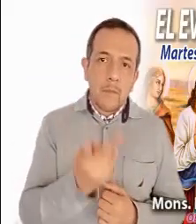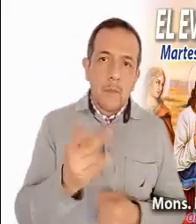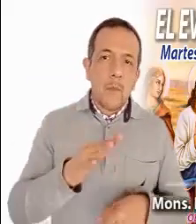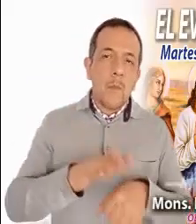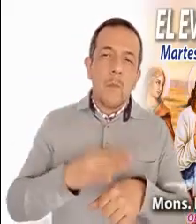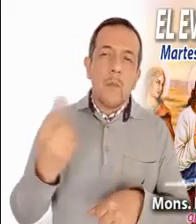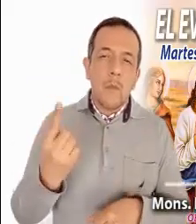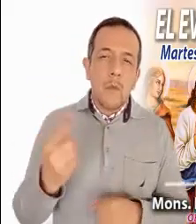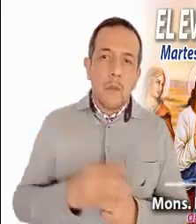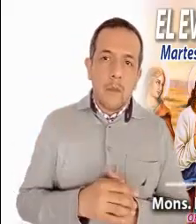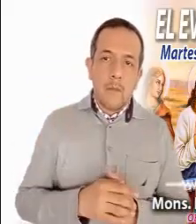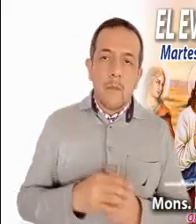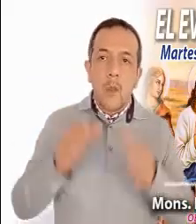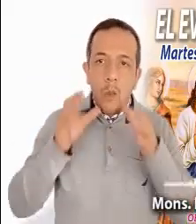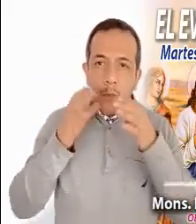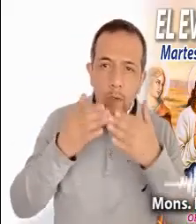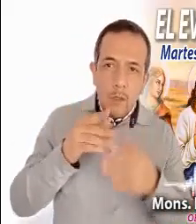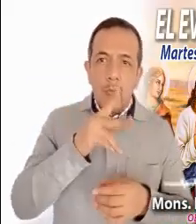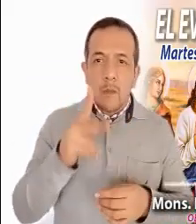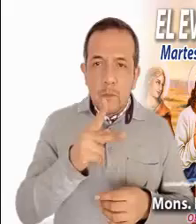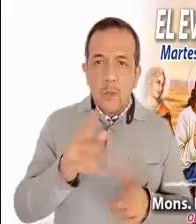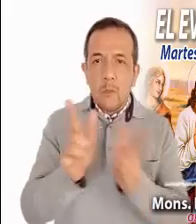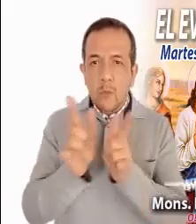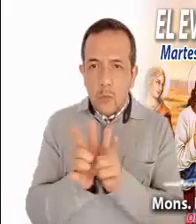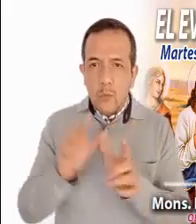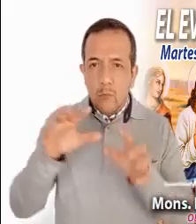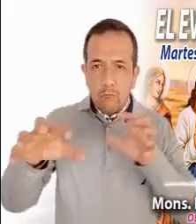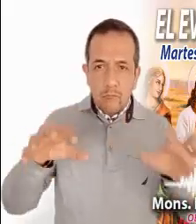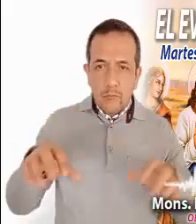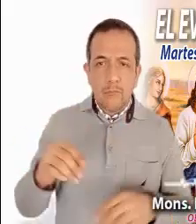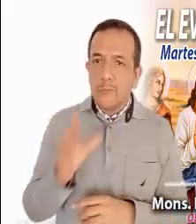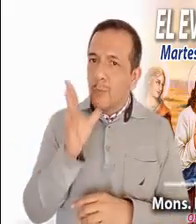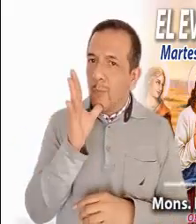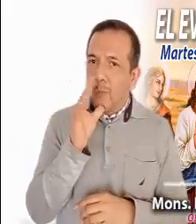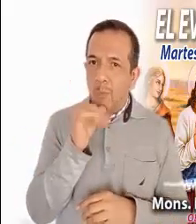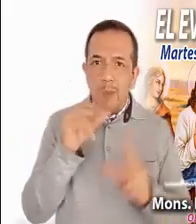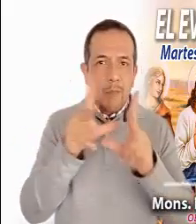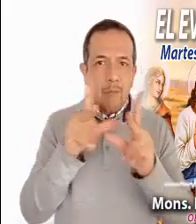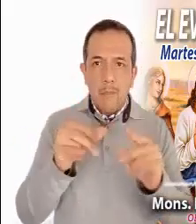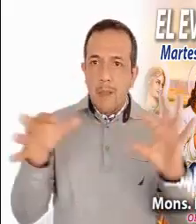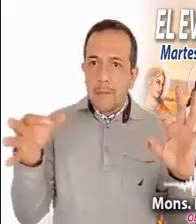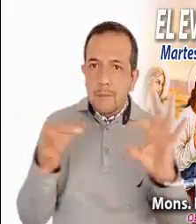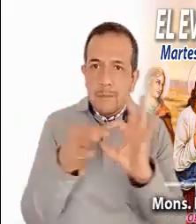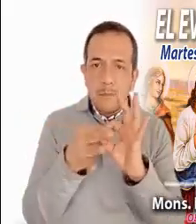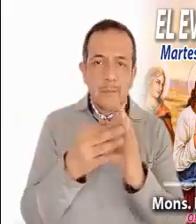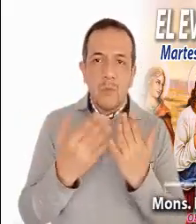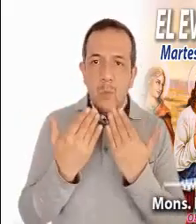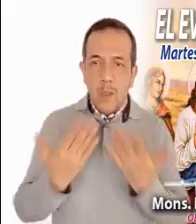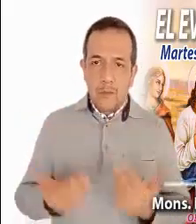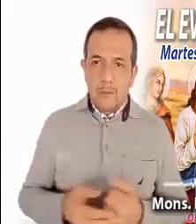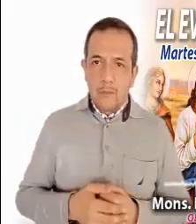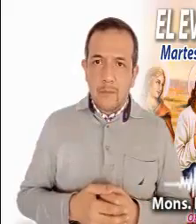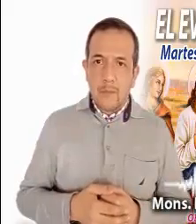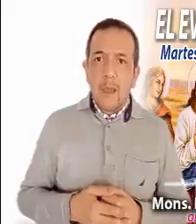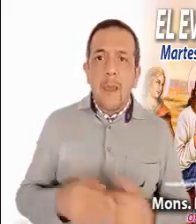¿Por qué hay pueblos, comunidades, grupos que parecen irreconciliables? ¿Por qué por encima